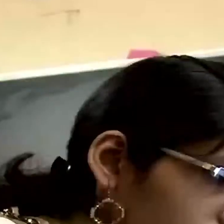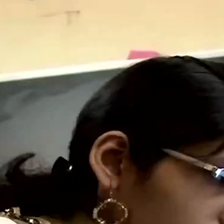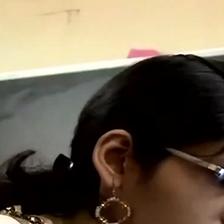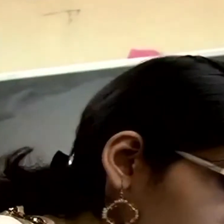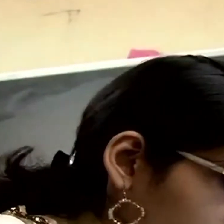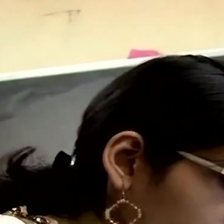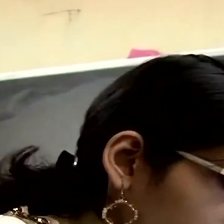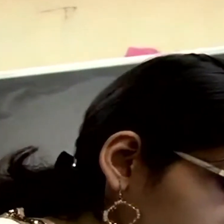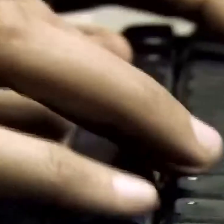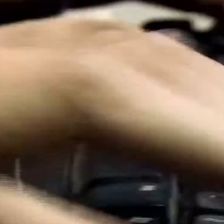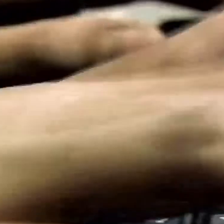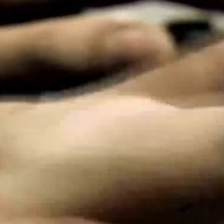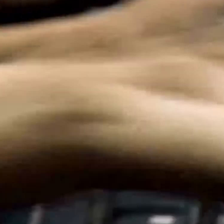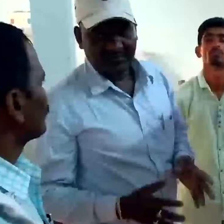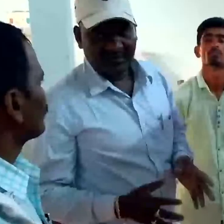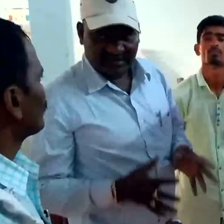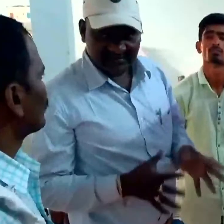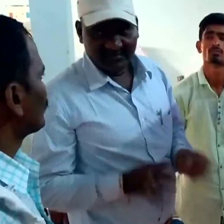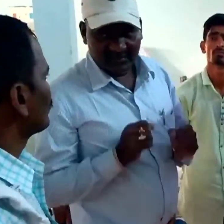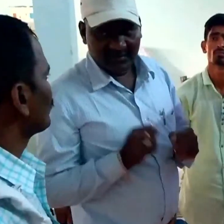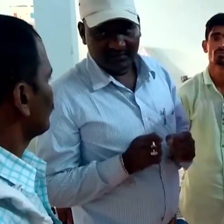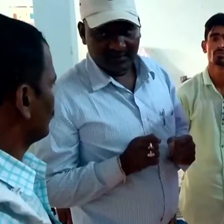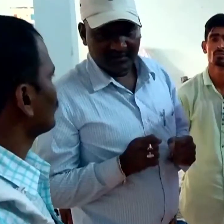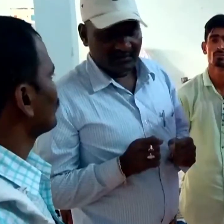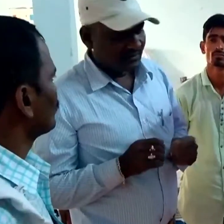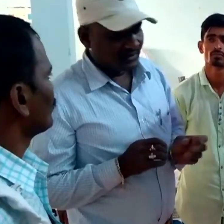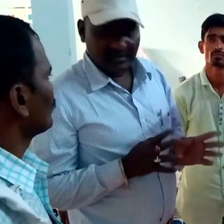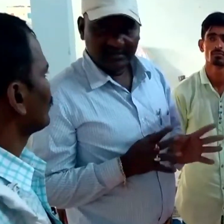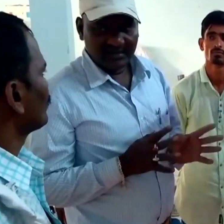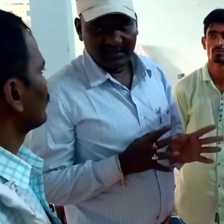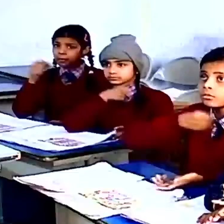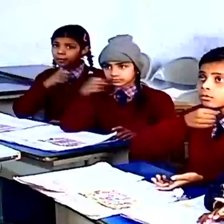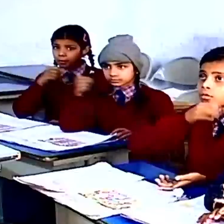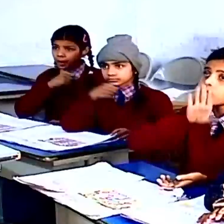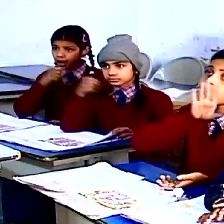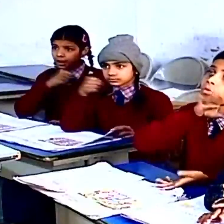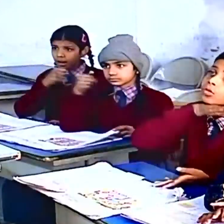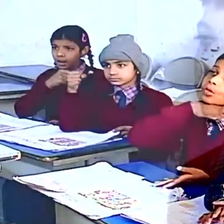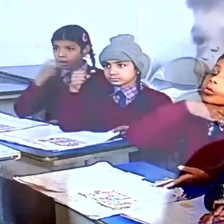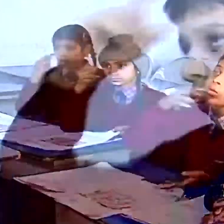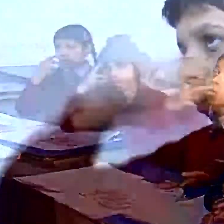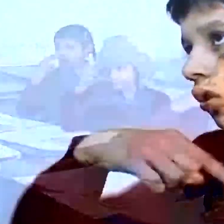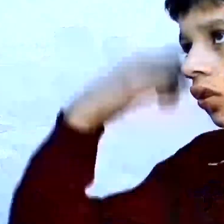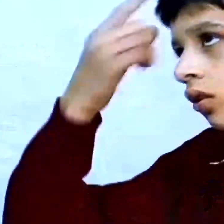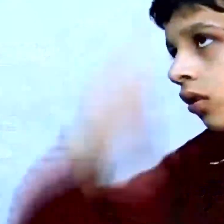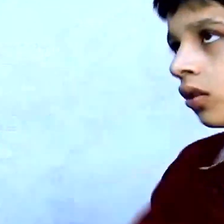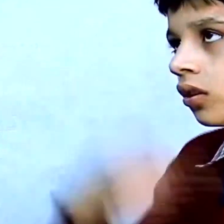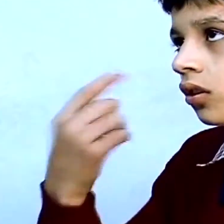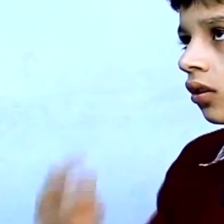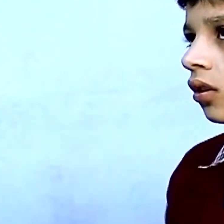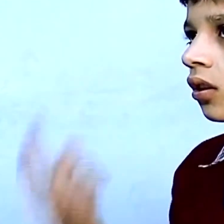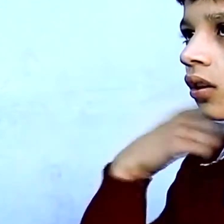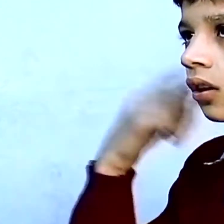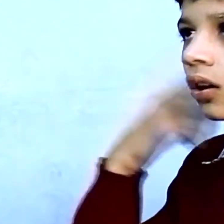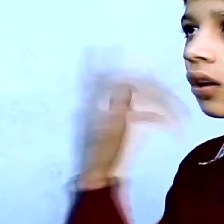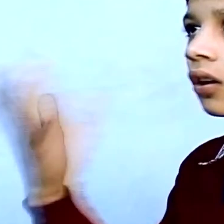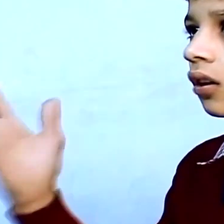स्वयं चुने। अपना दीपक स्वयं बने, हम